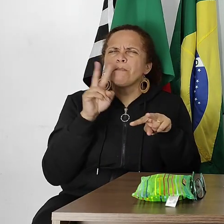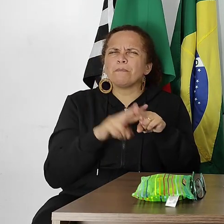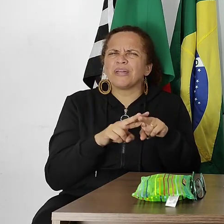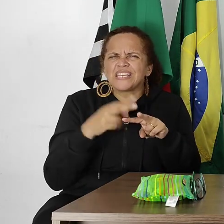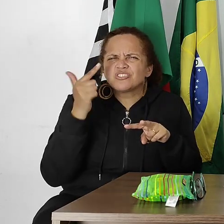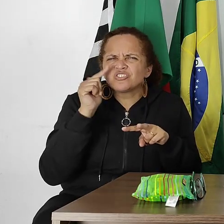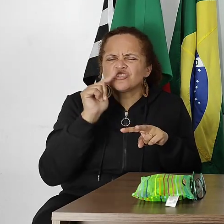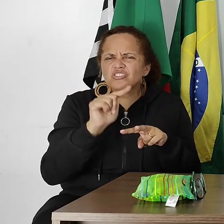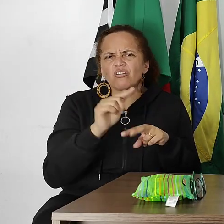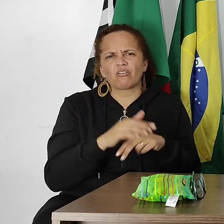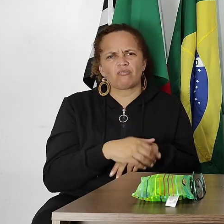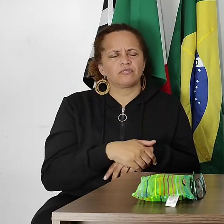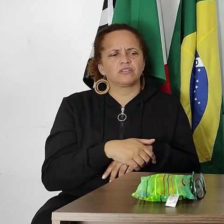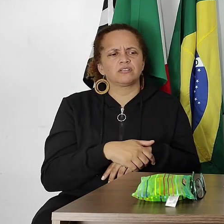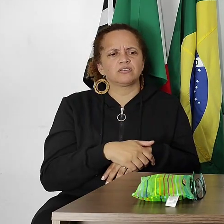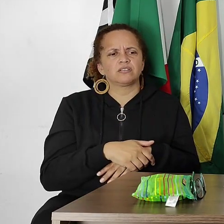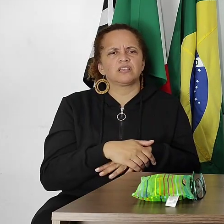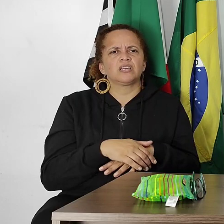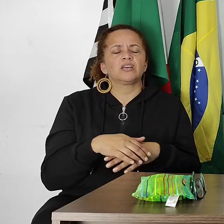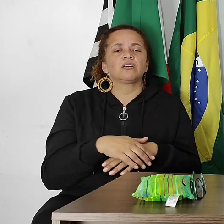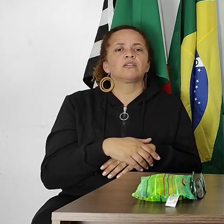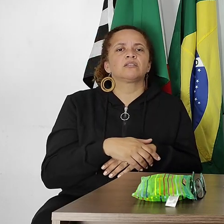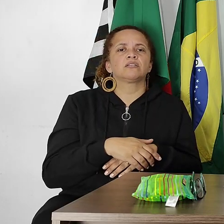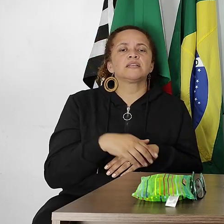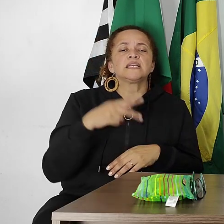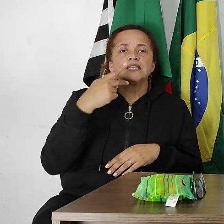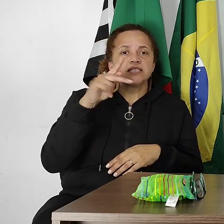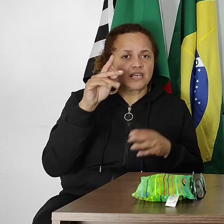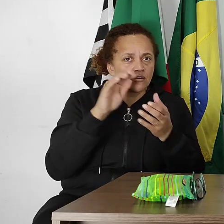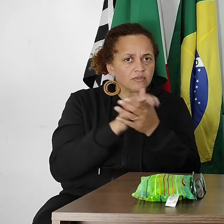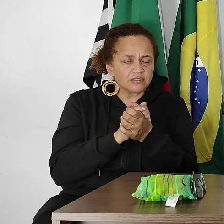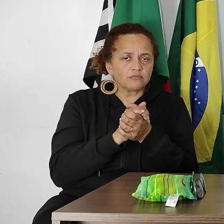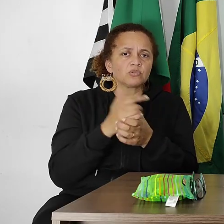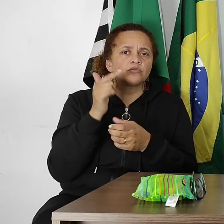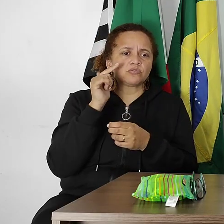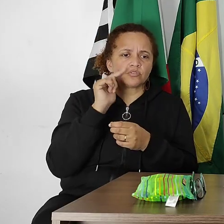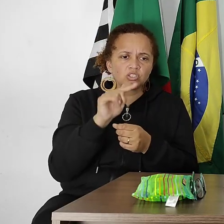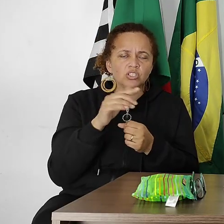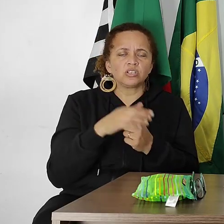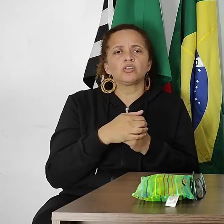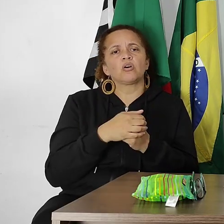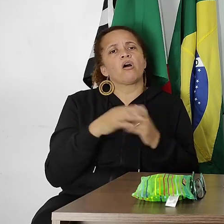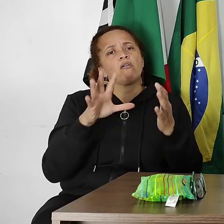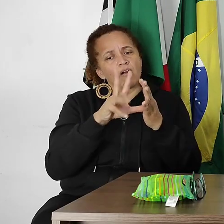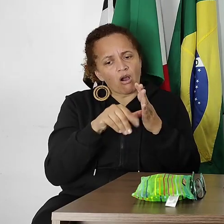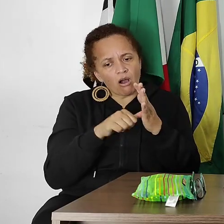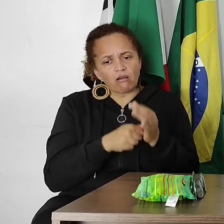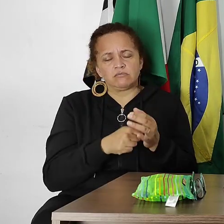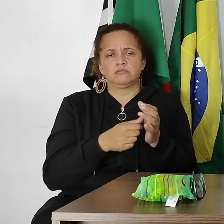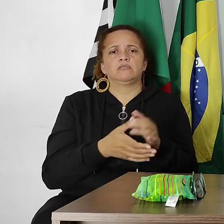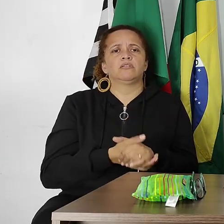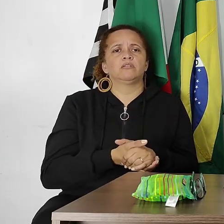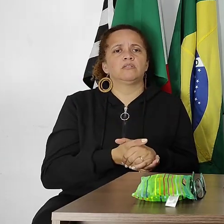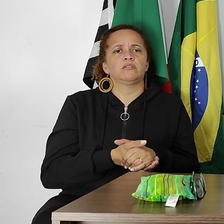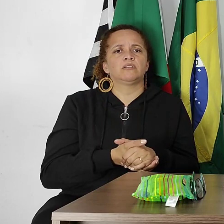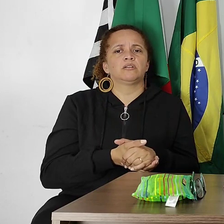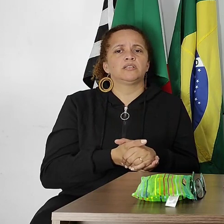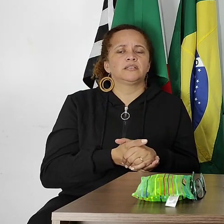falou, seu marido seu marido foi preso por isso, né?